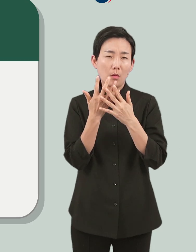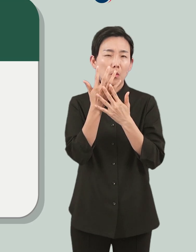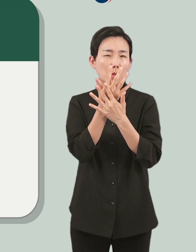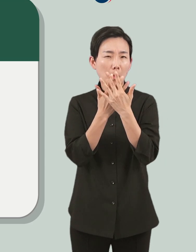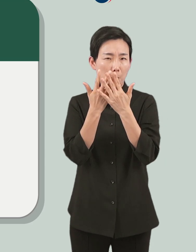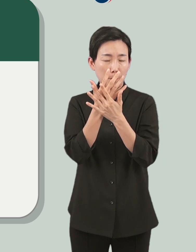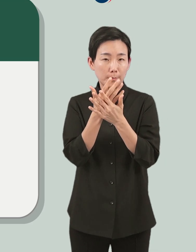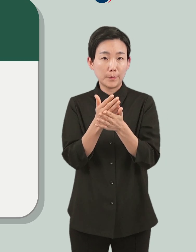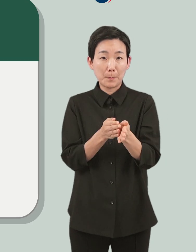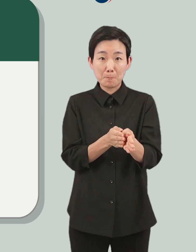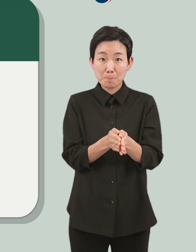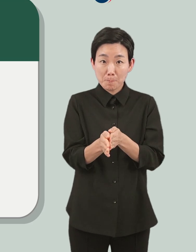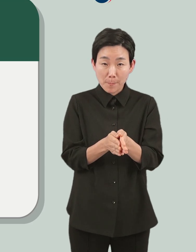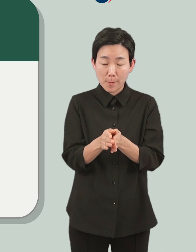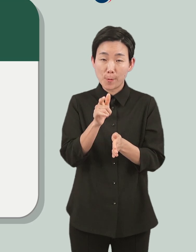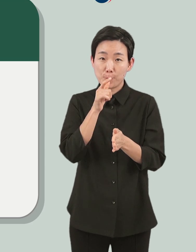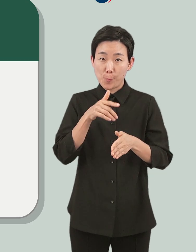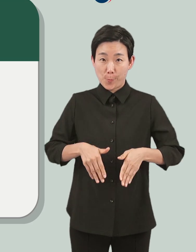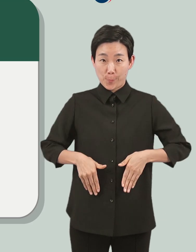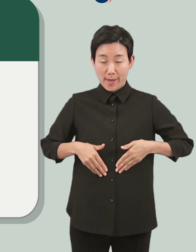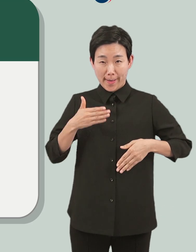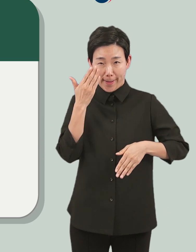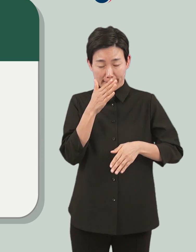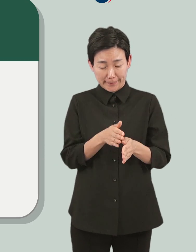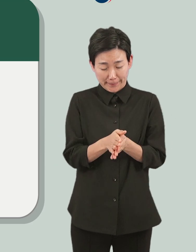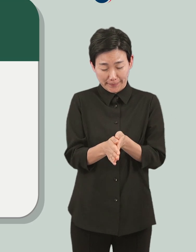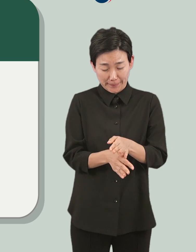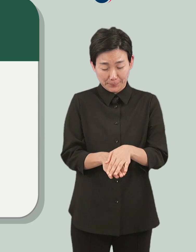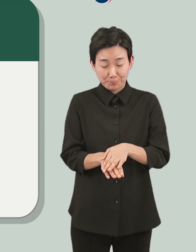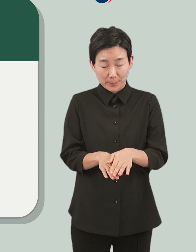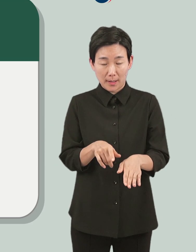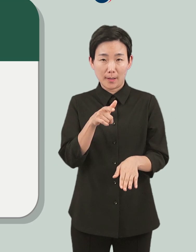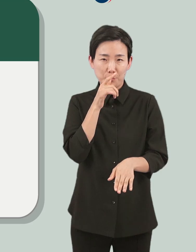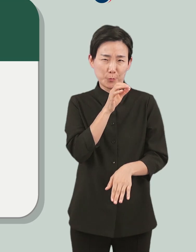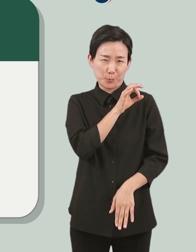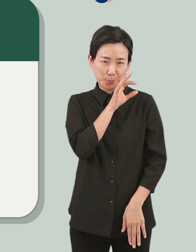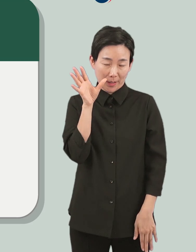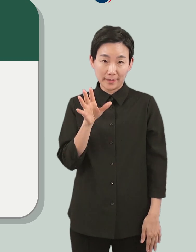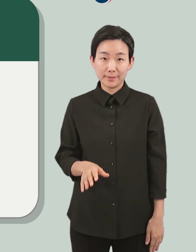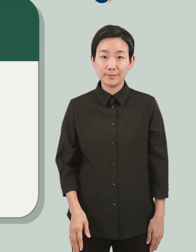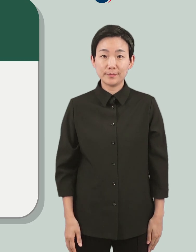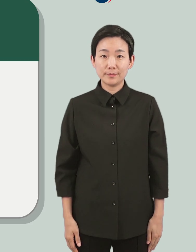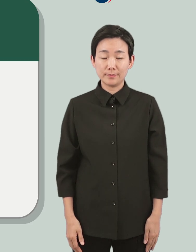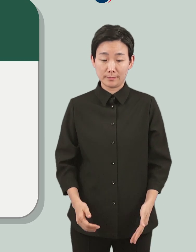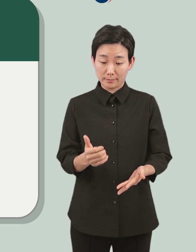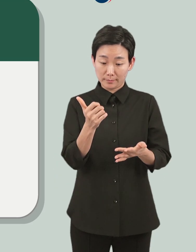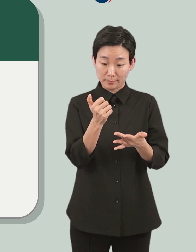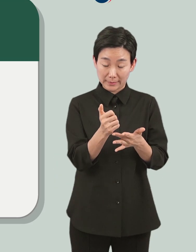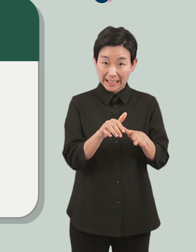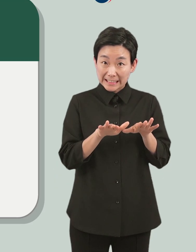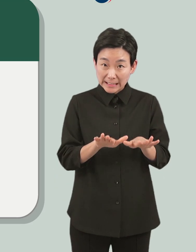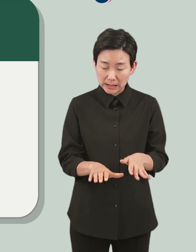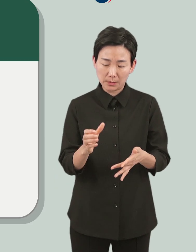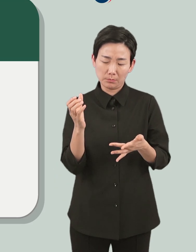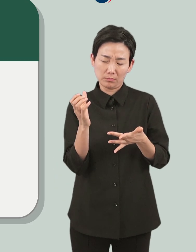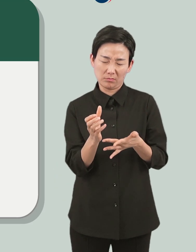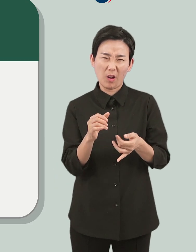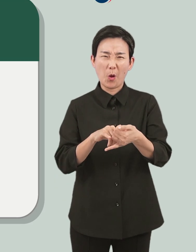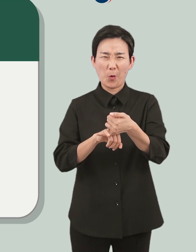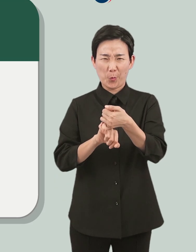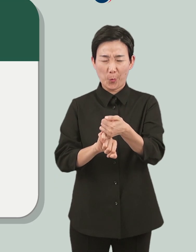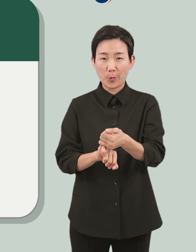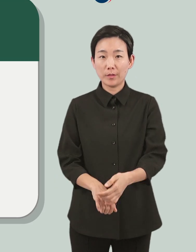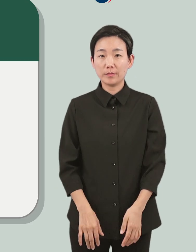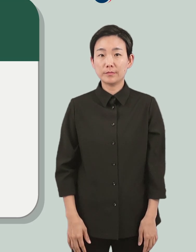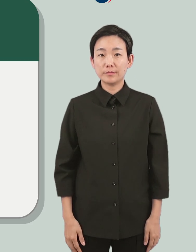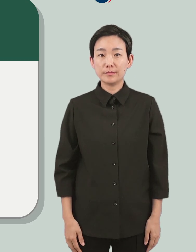주의가 필요합니다. 손과 체혈할 부분을 따뜻한 물과 비누로 깨끗이 씻고 완전히 말립니다. 시료로 신선한